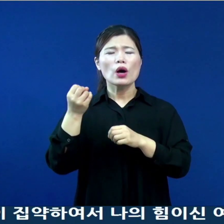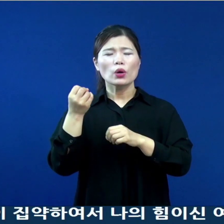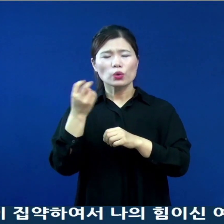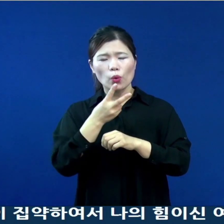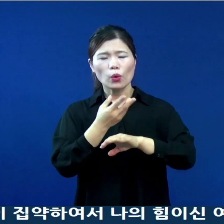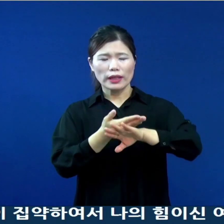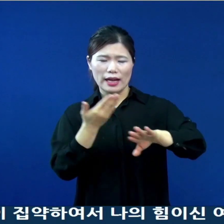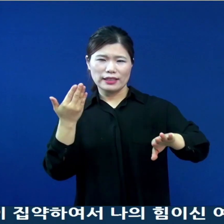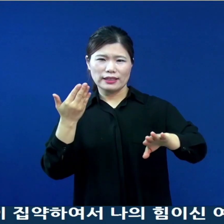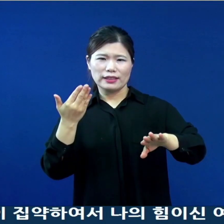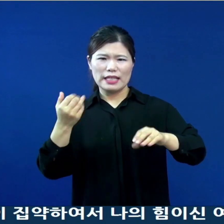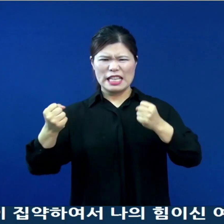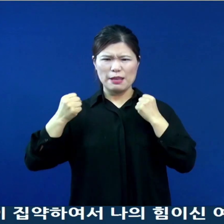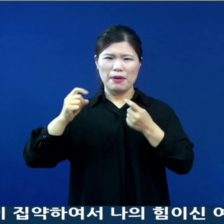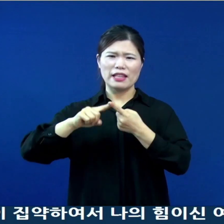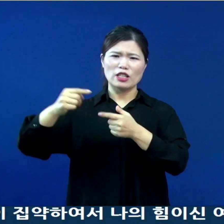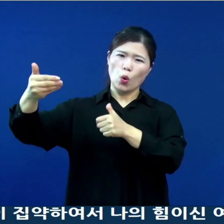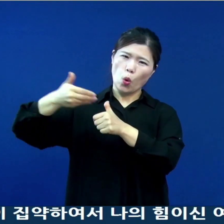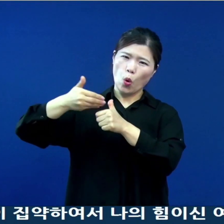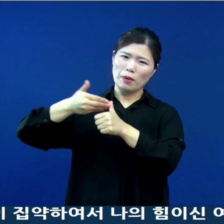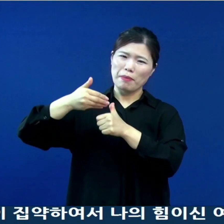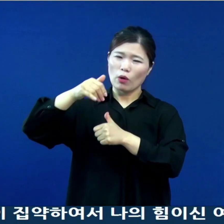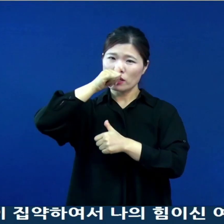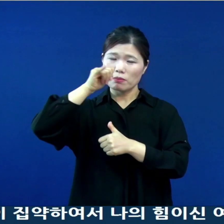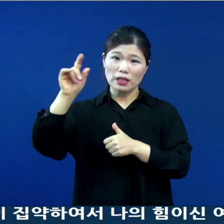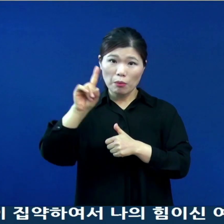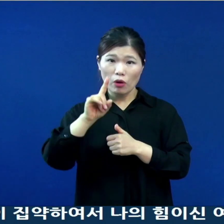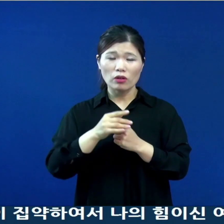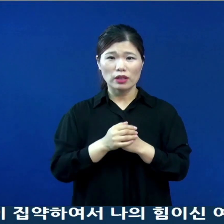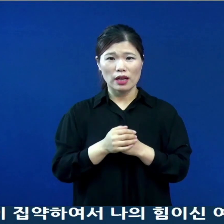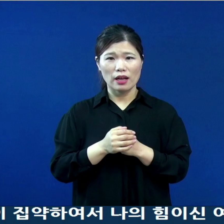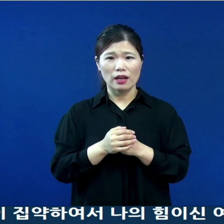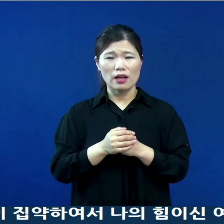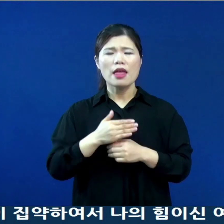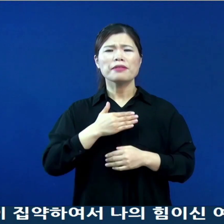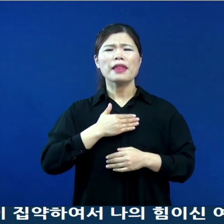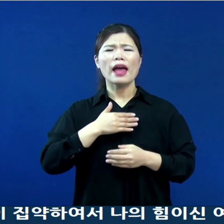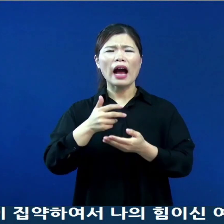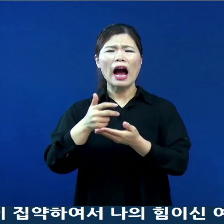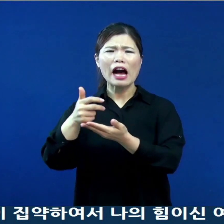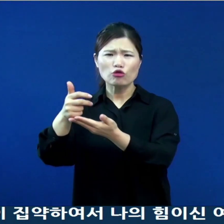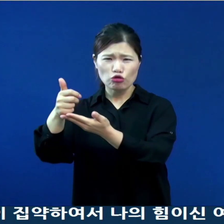되는 겁니다. 내가 주를 사랑하나이다.